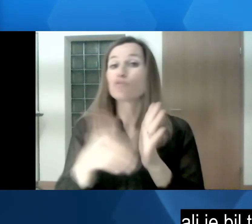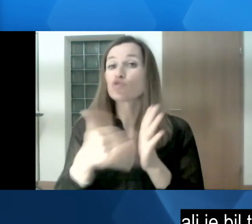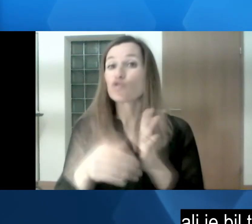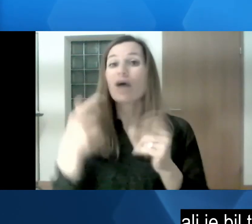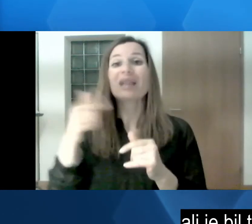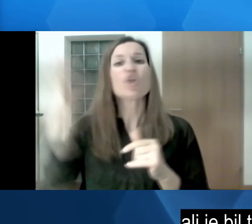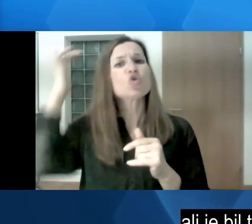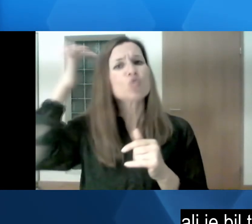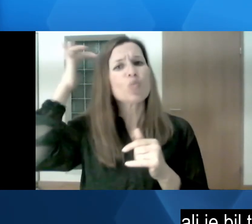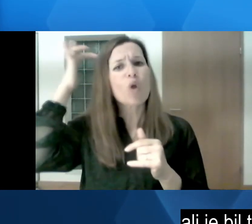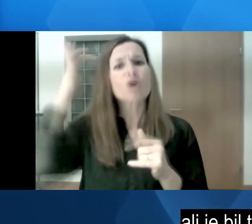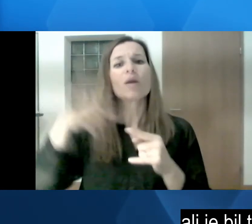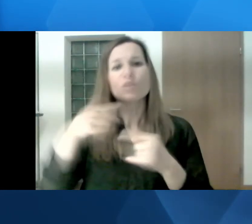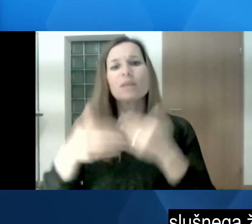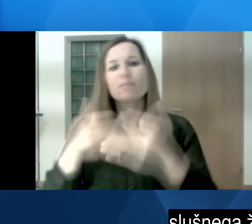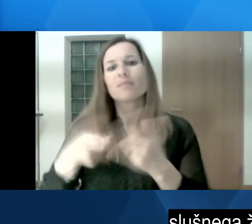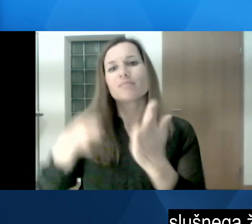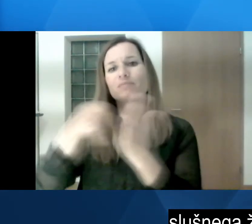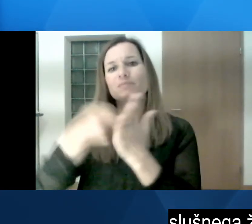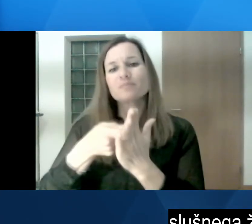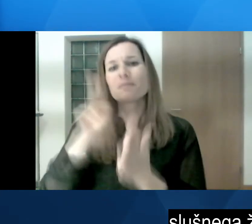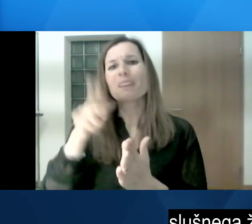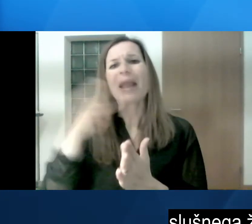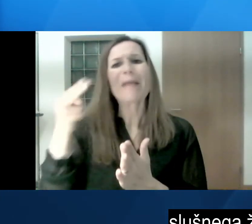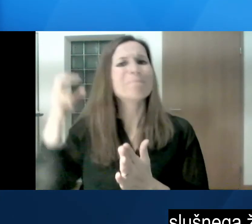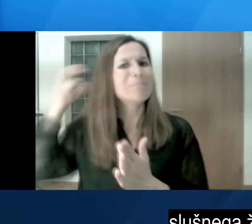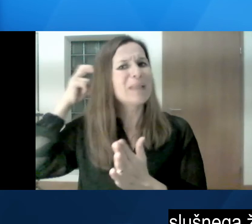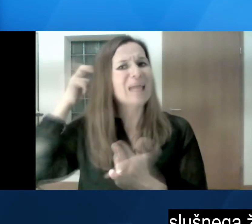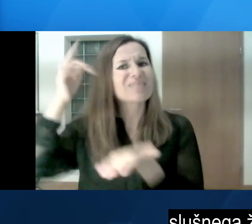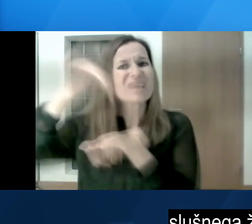in vstavimo implant v jedro slušnega živca,